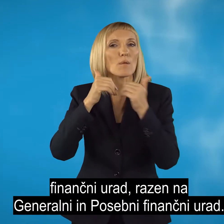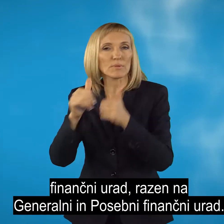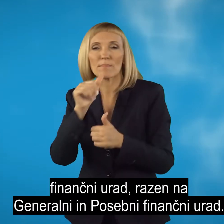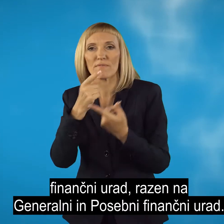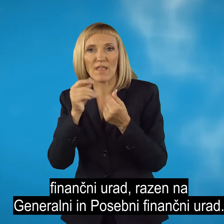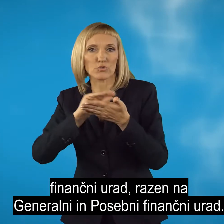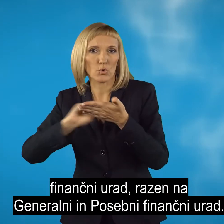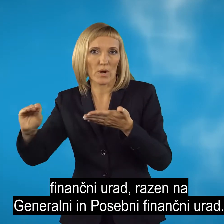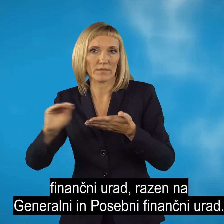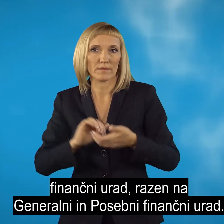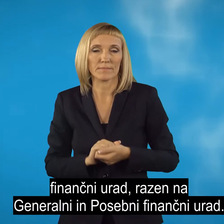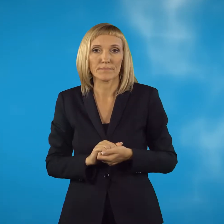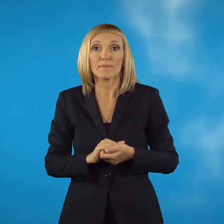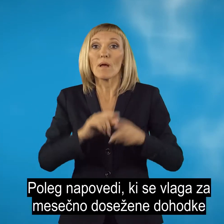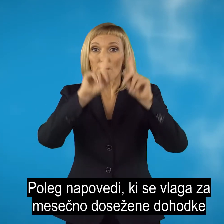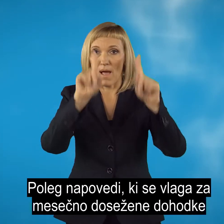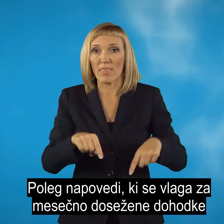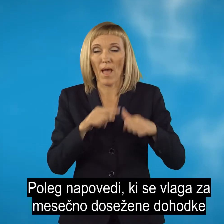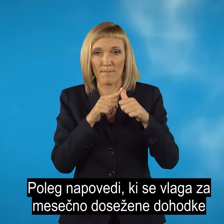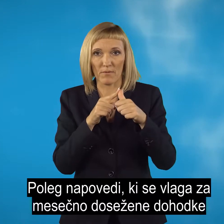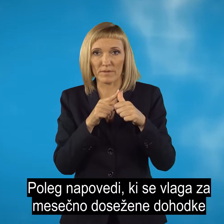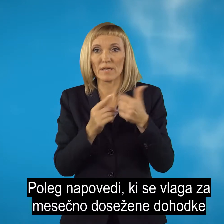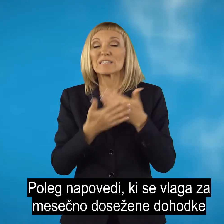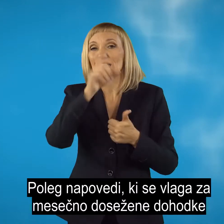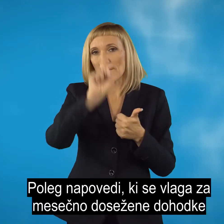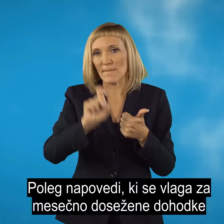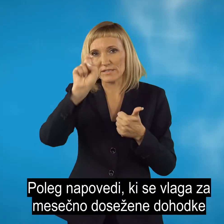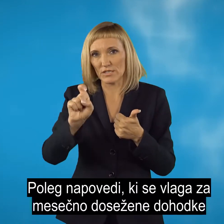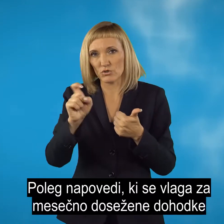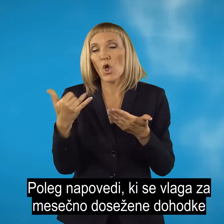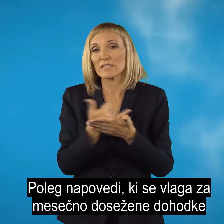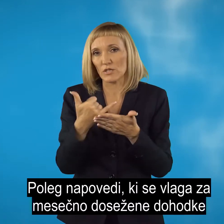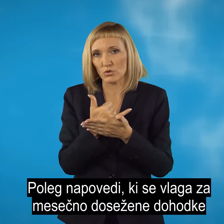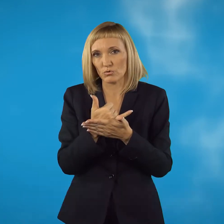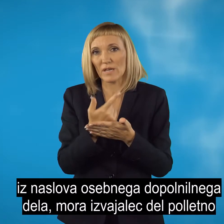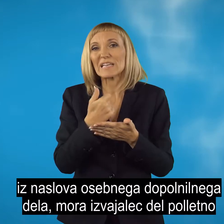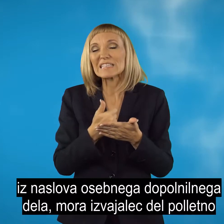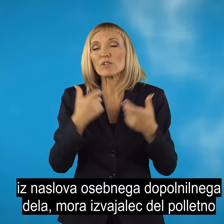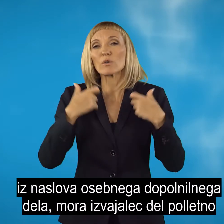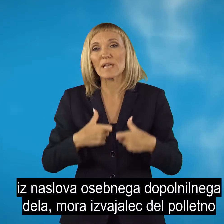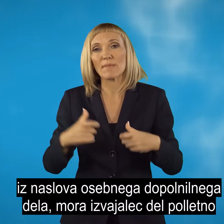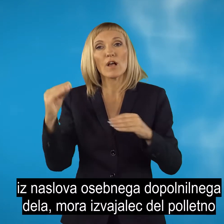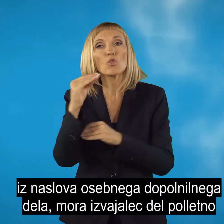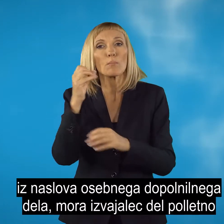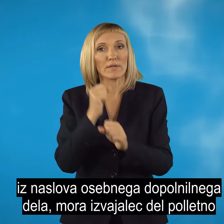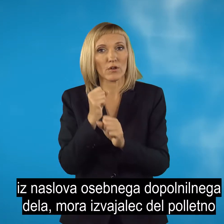finančni urad. Poleg napovedi, ki se vlaga za mesečno dosežene dohodke iz naslova osebnega dopolnilnega